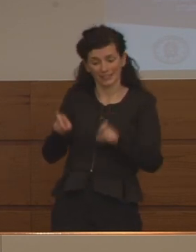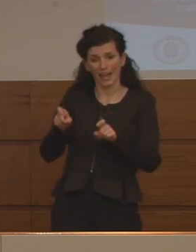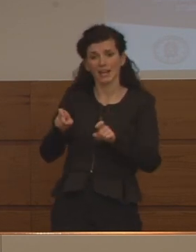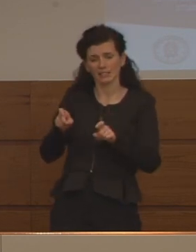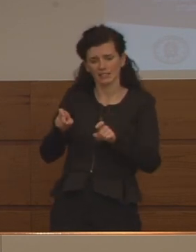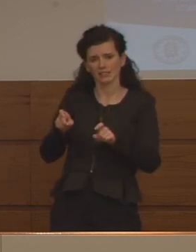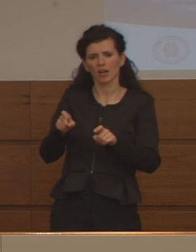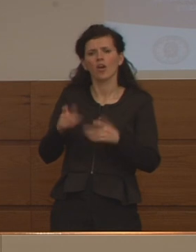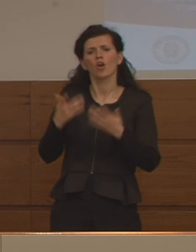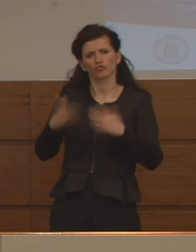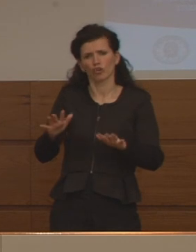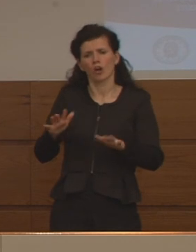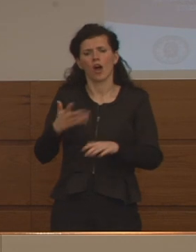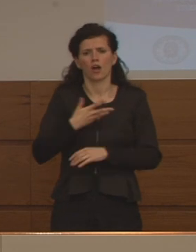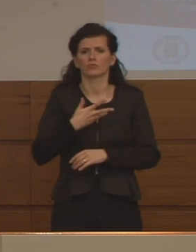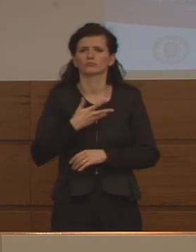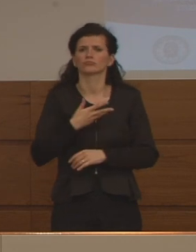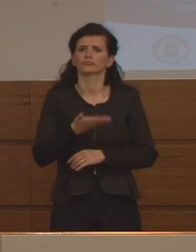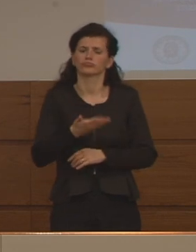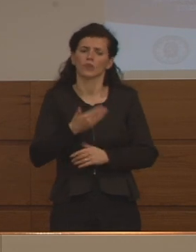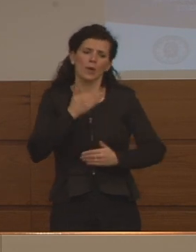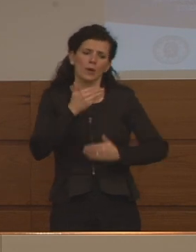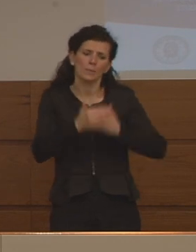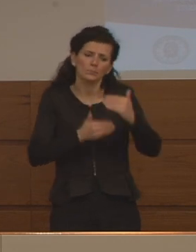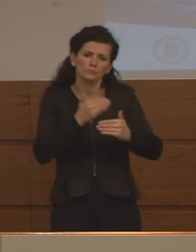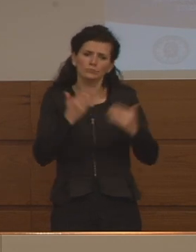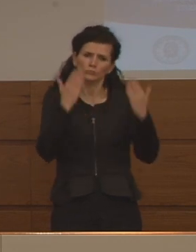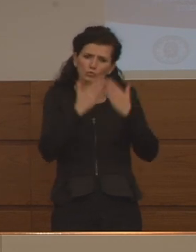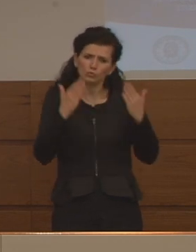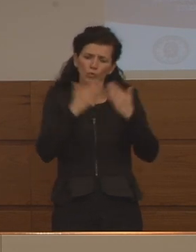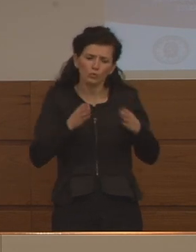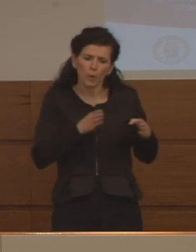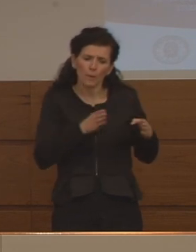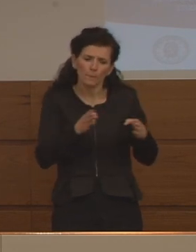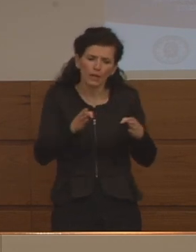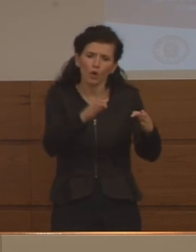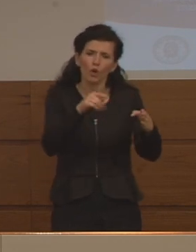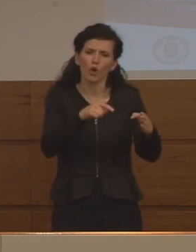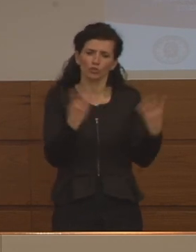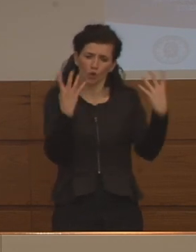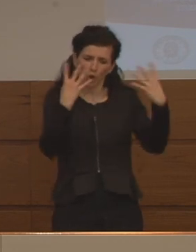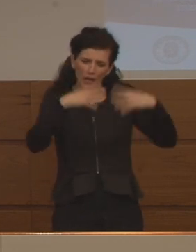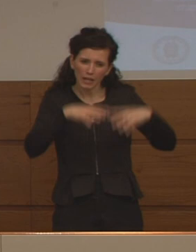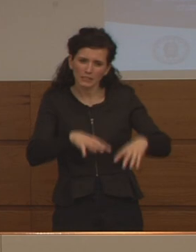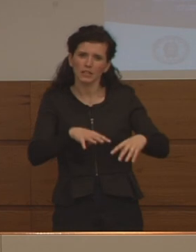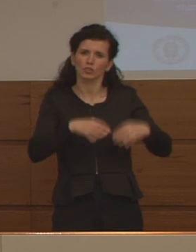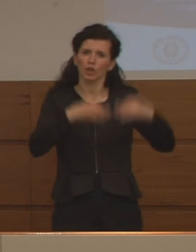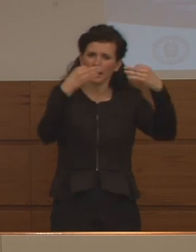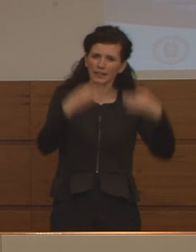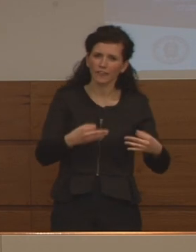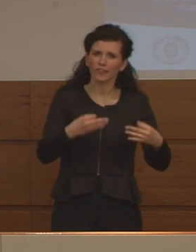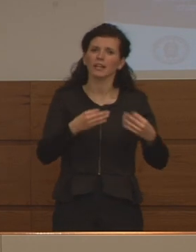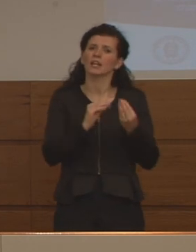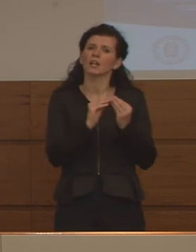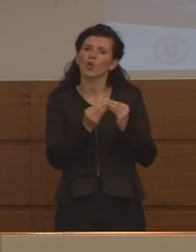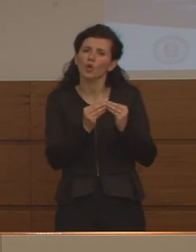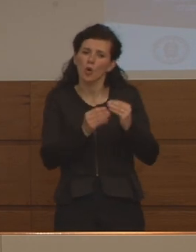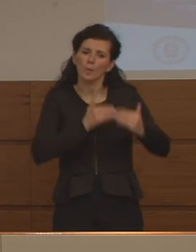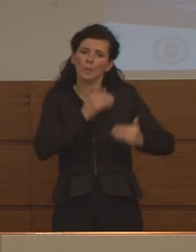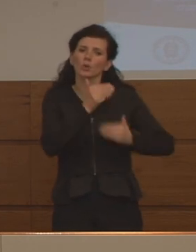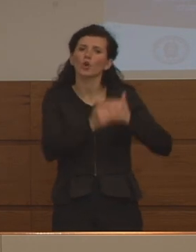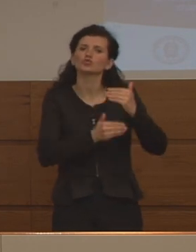in atto anche tutto un percorso di organizzazione e di definizione procedurale